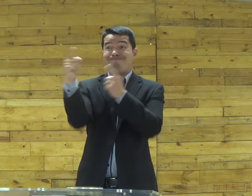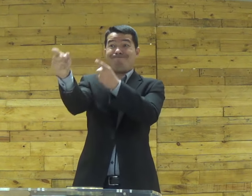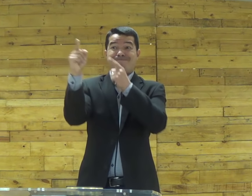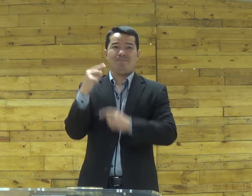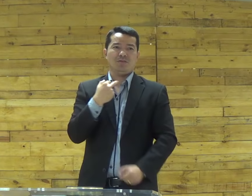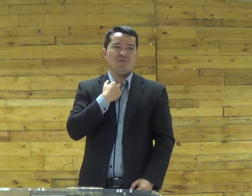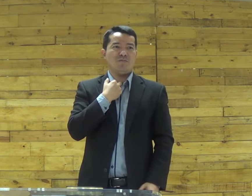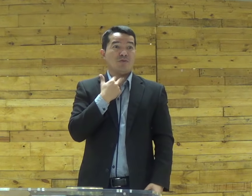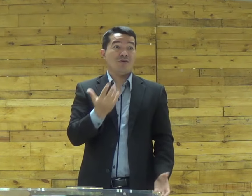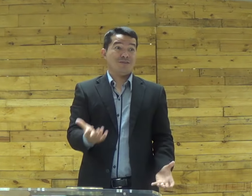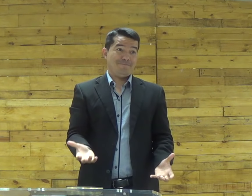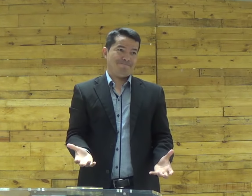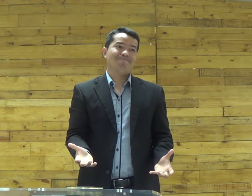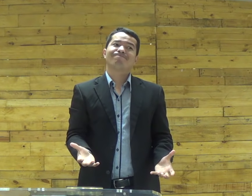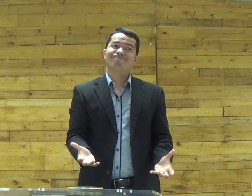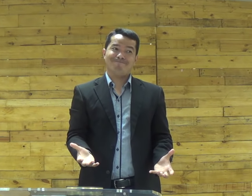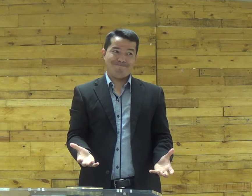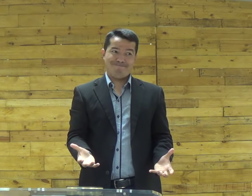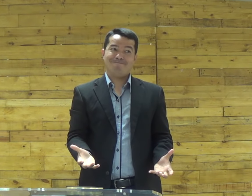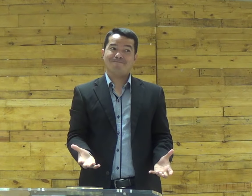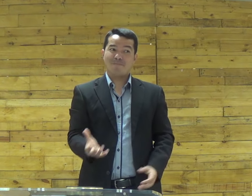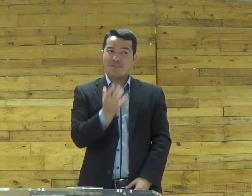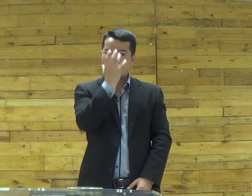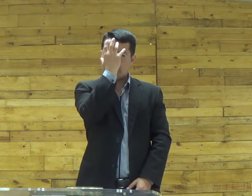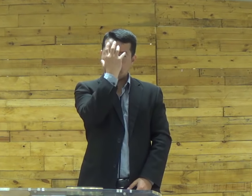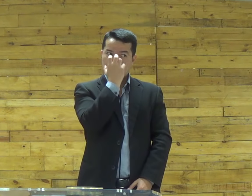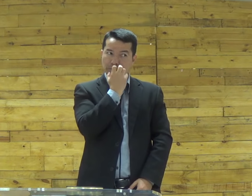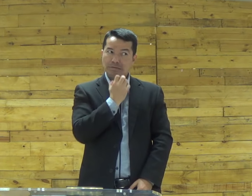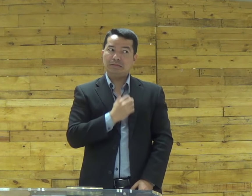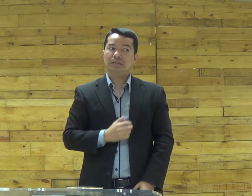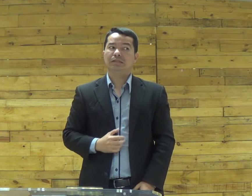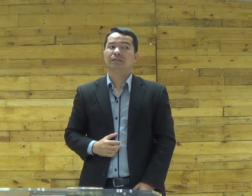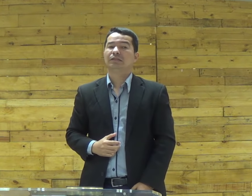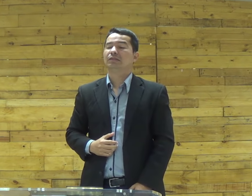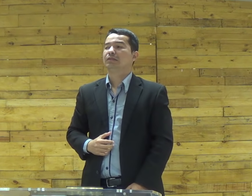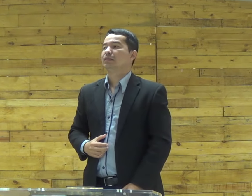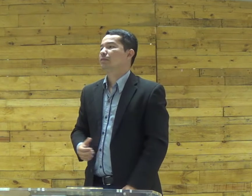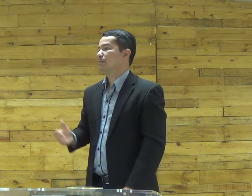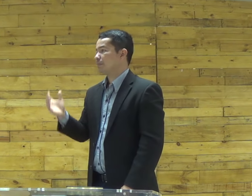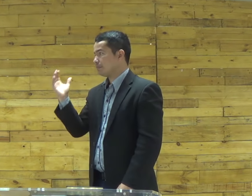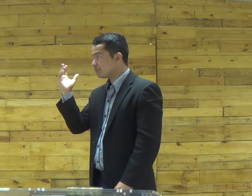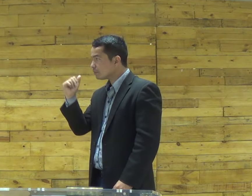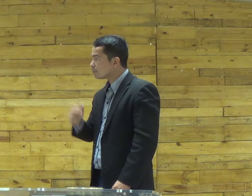mal e contra a pessoa surda. Isso é